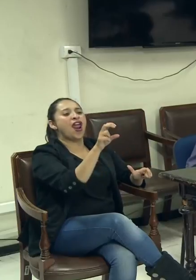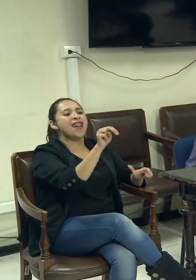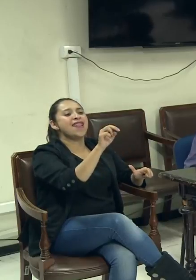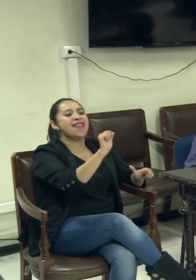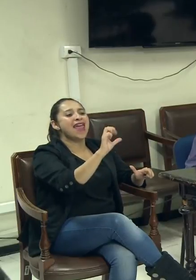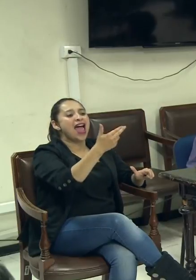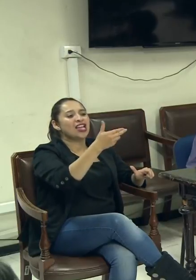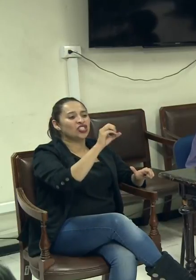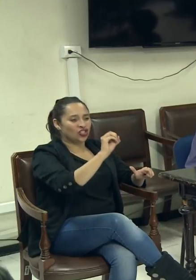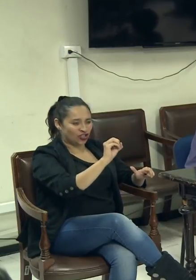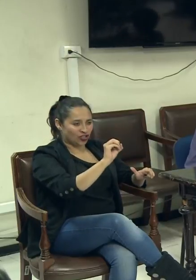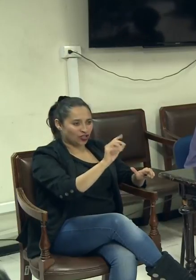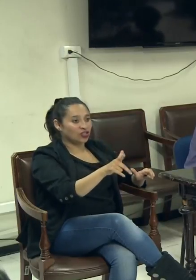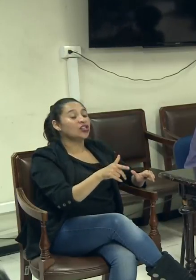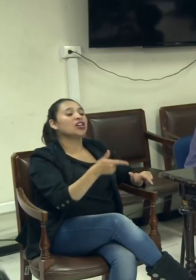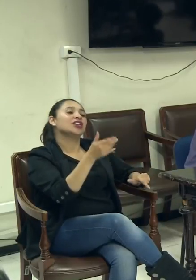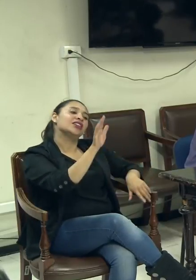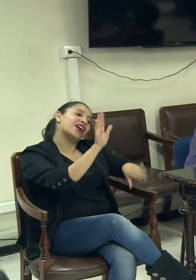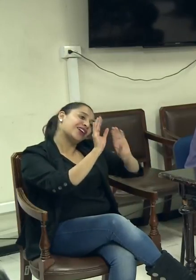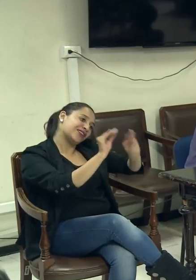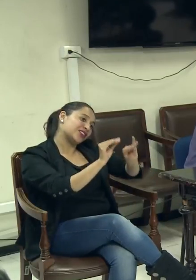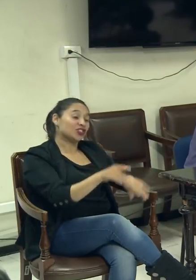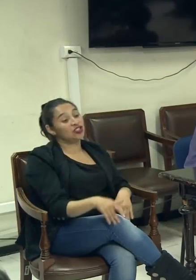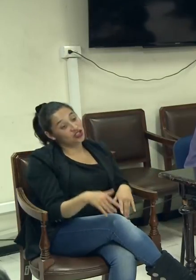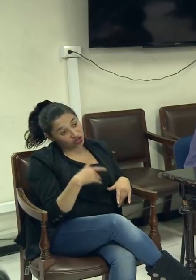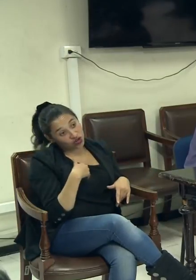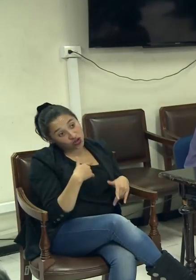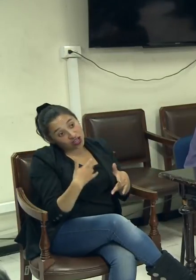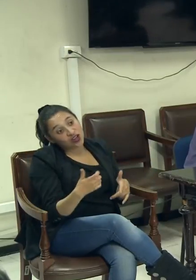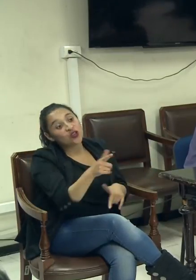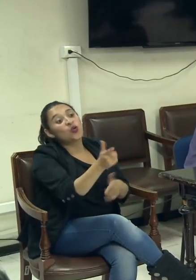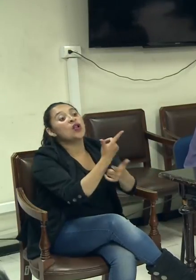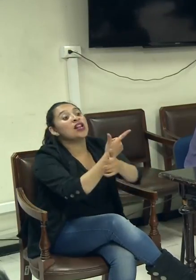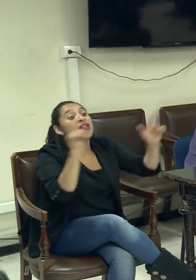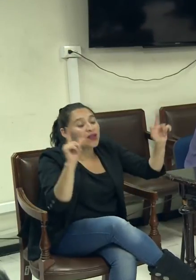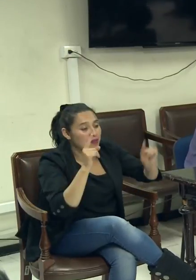te quiero liberada, pero no tomes cerveza porque te ves muy mal?